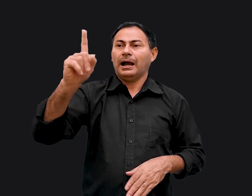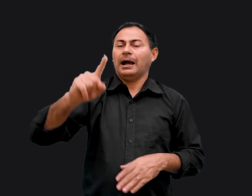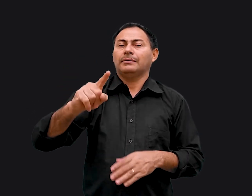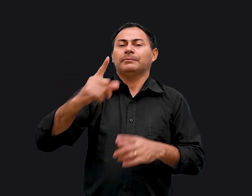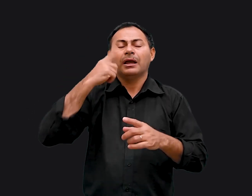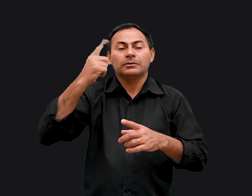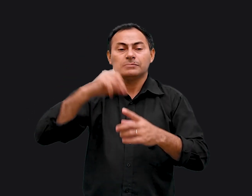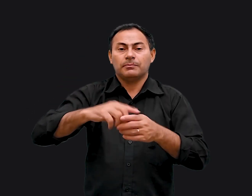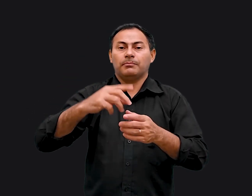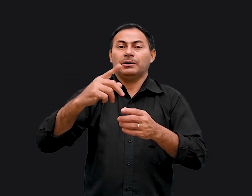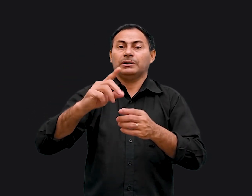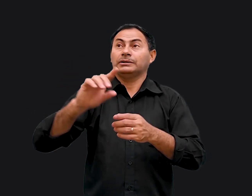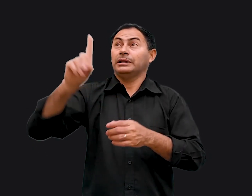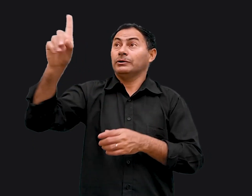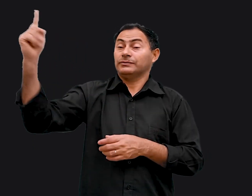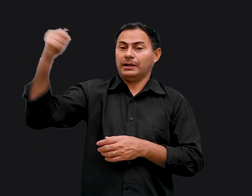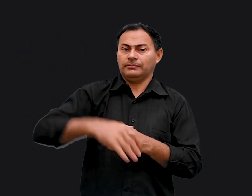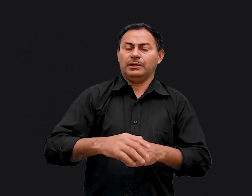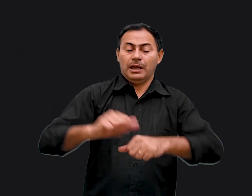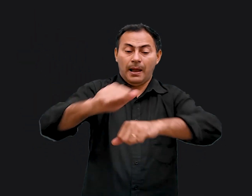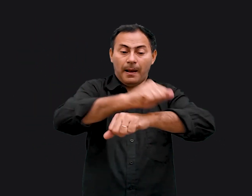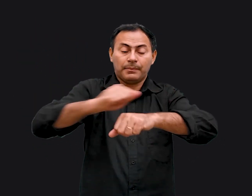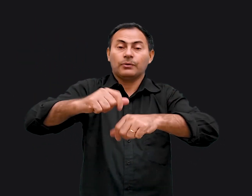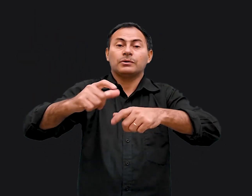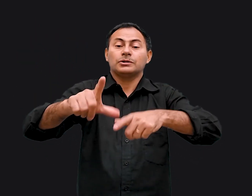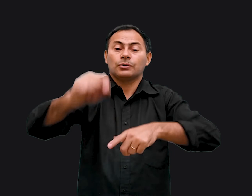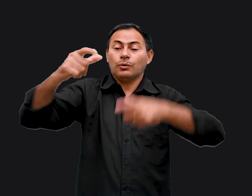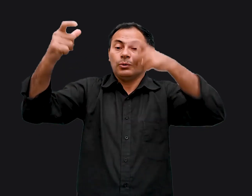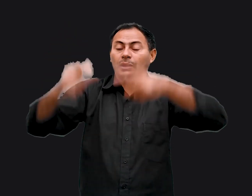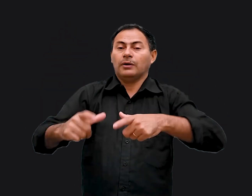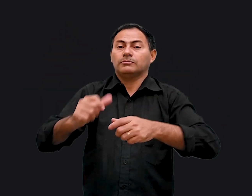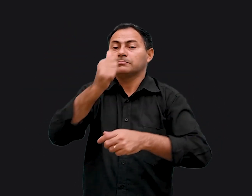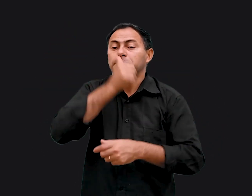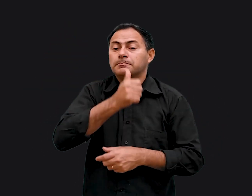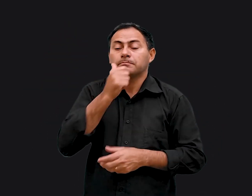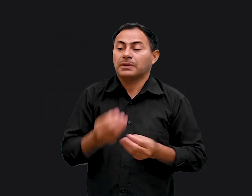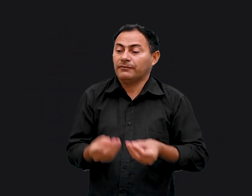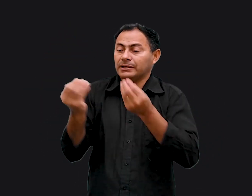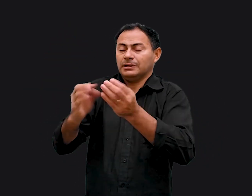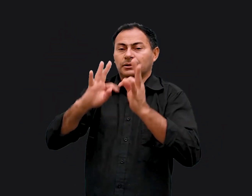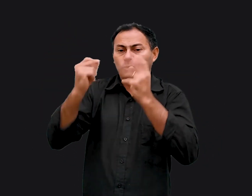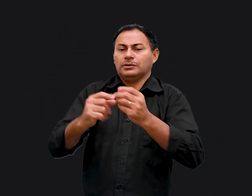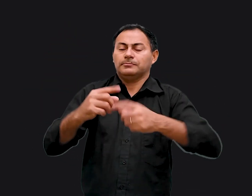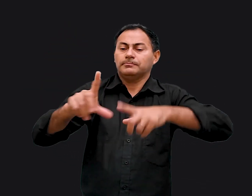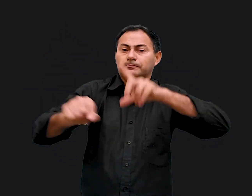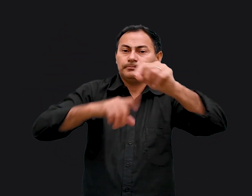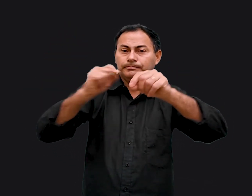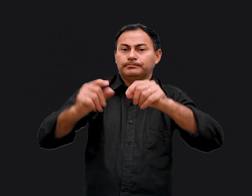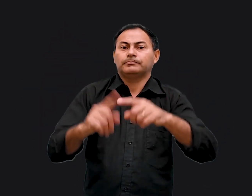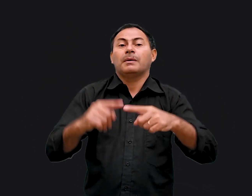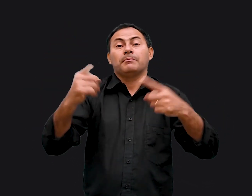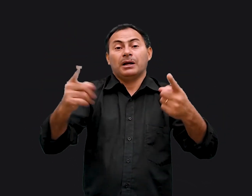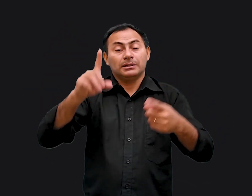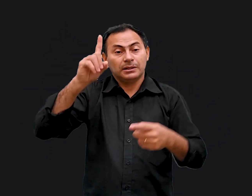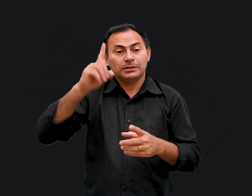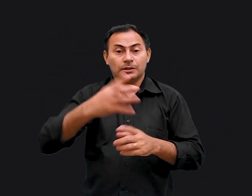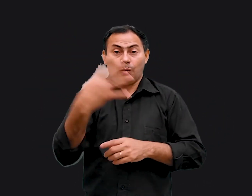proverá. Até então, era Abraão quem escolhia o lugar, escolhia o sacrifício, fazia todas as escolhas. Mas nesse